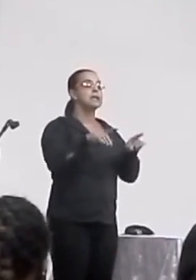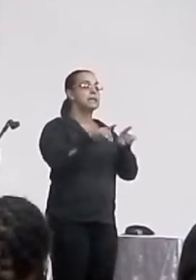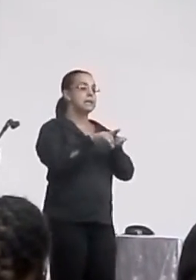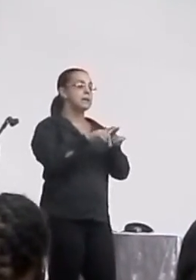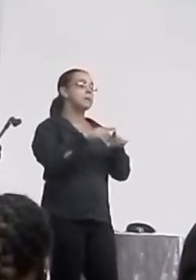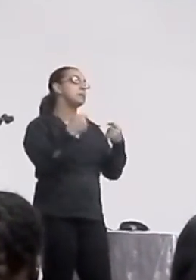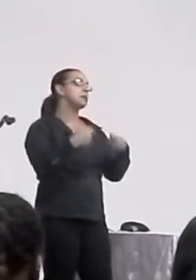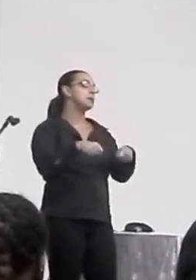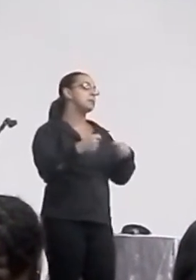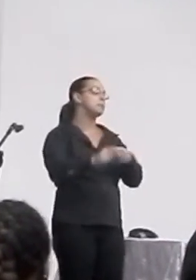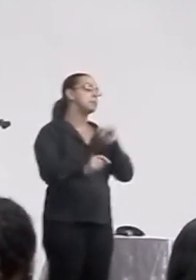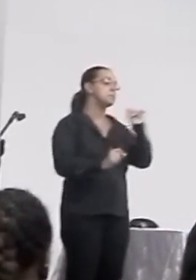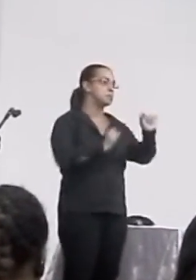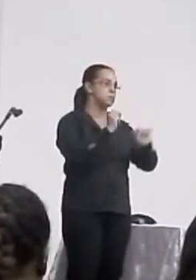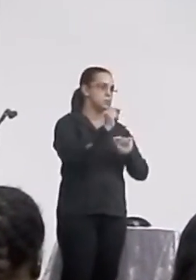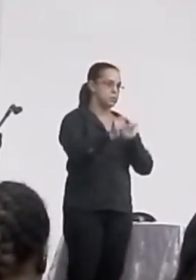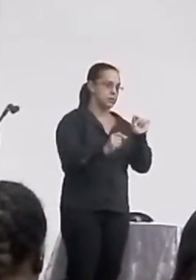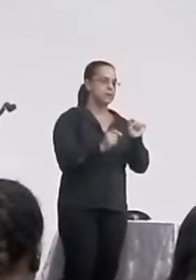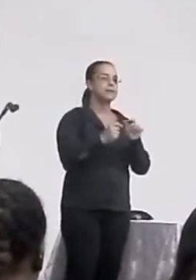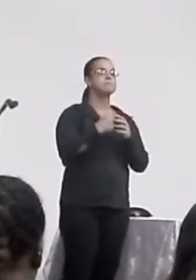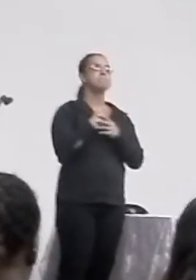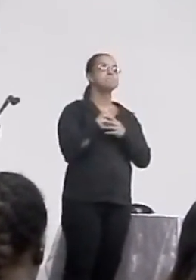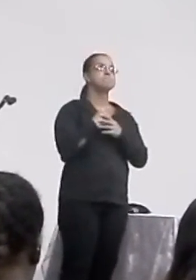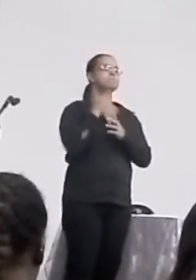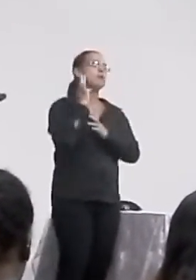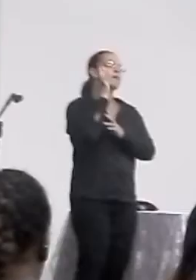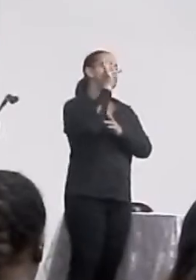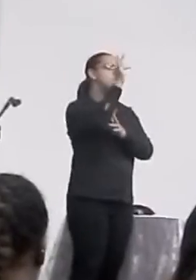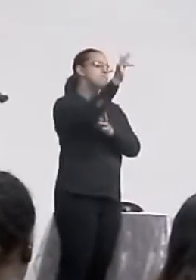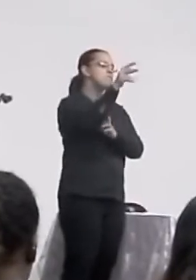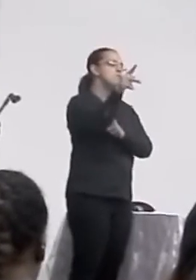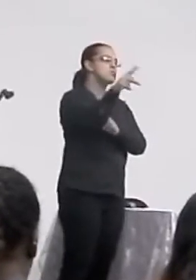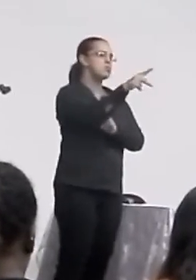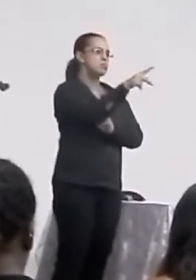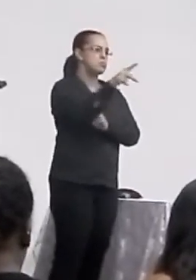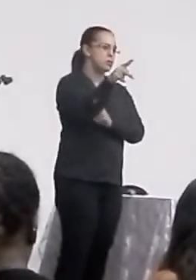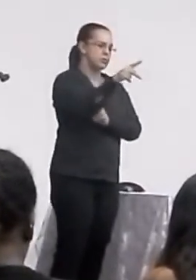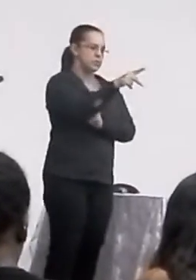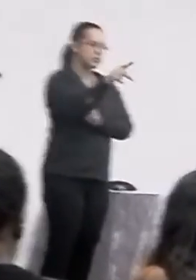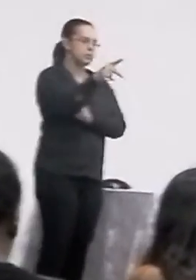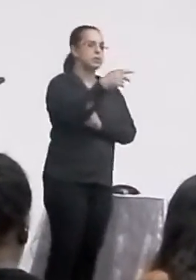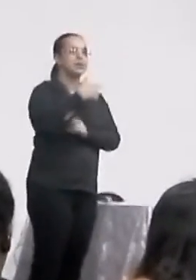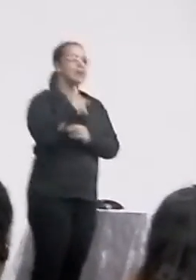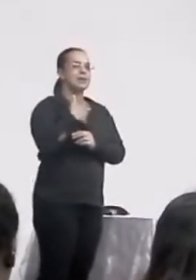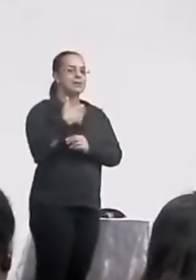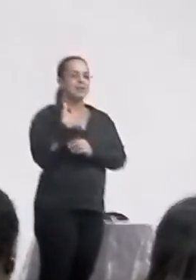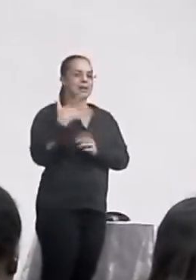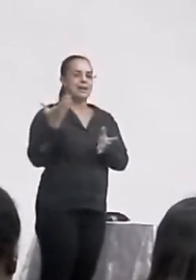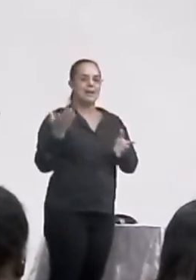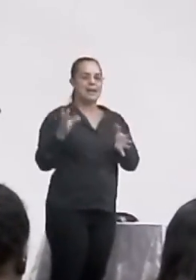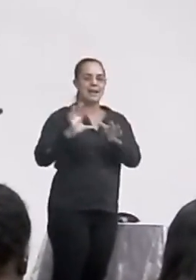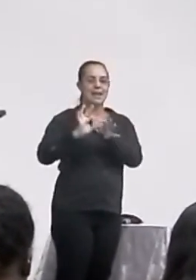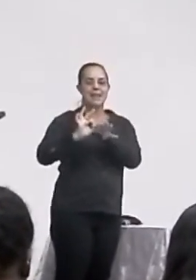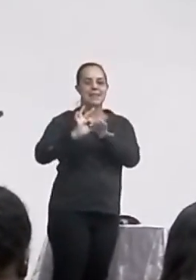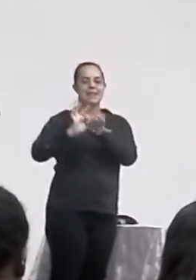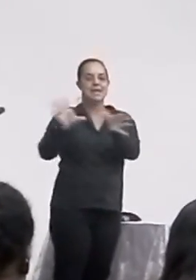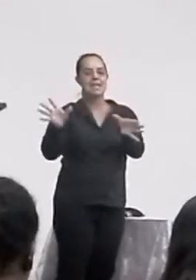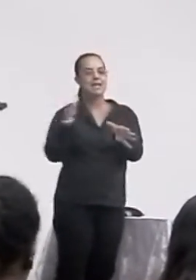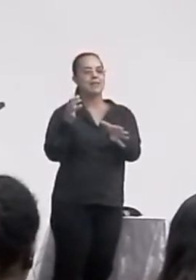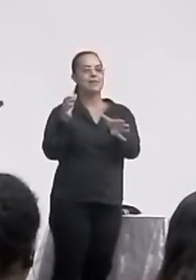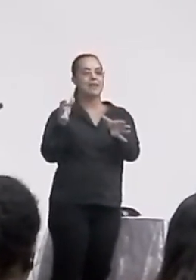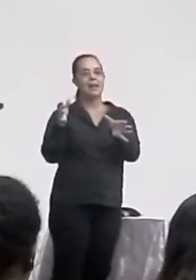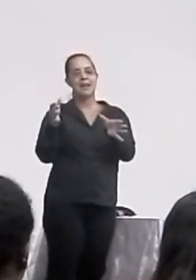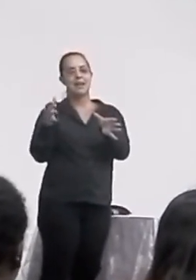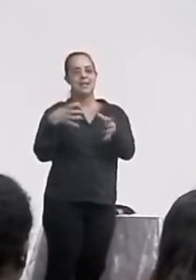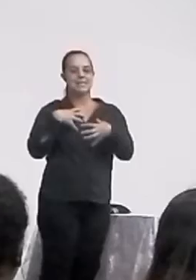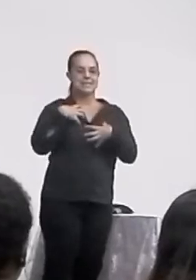professor, se for possível, livre de sentimento típico de professores de ciências humanas.